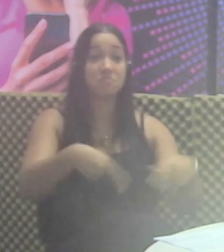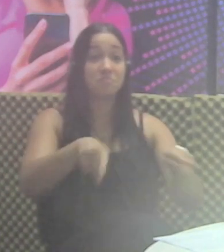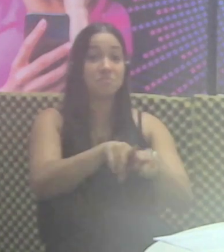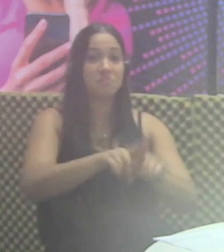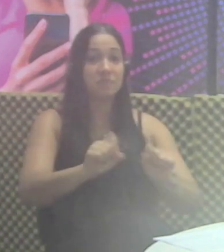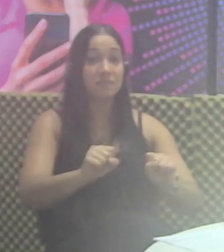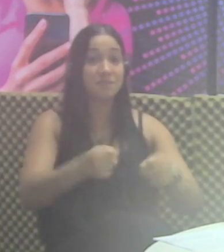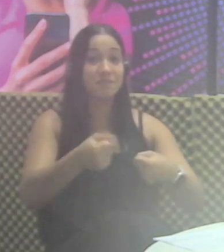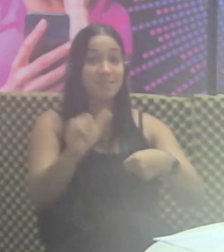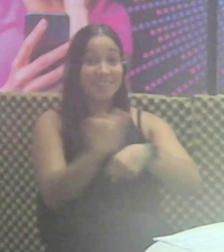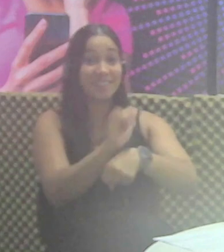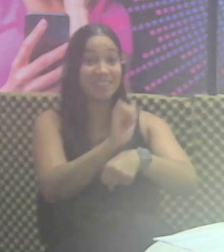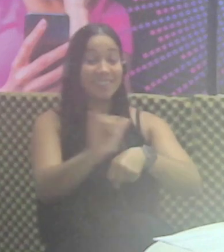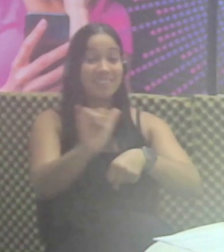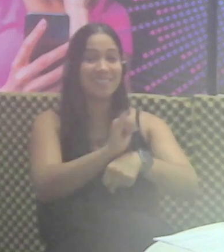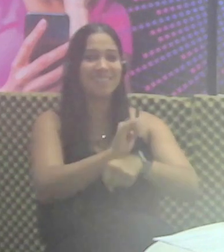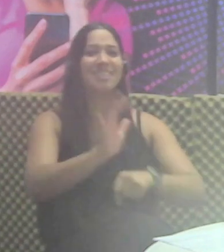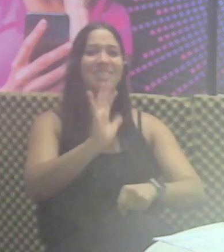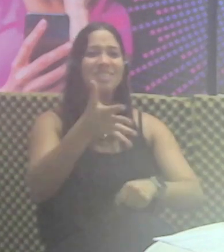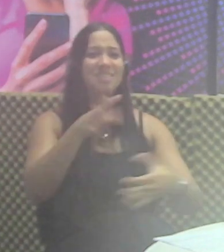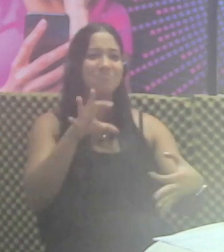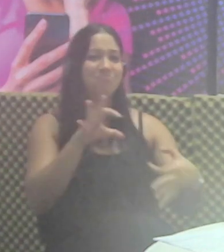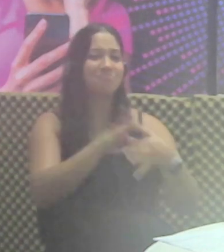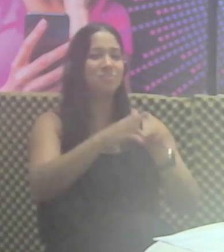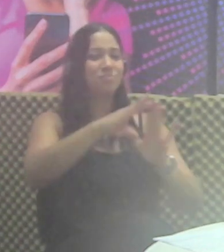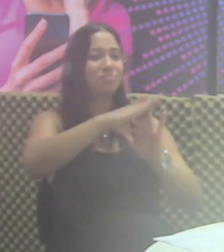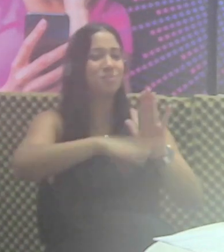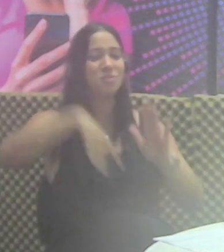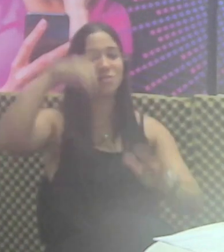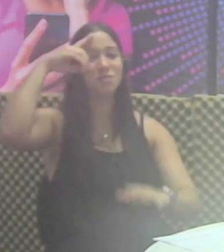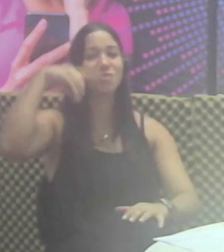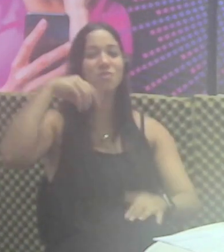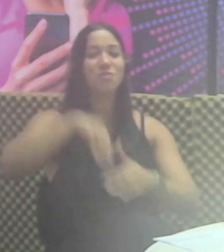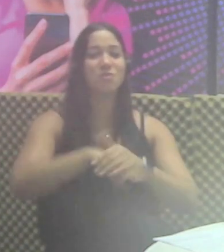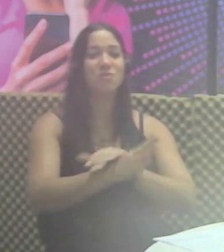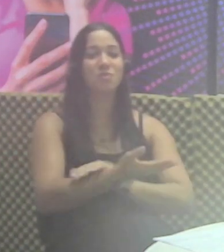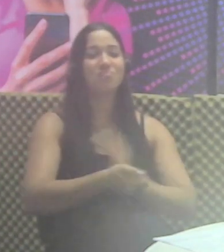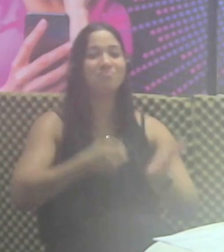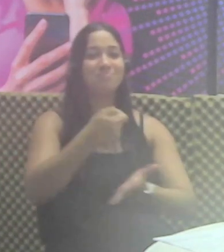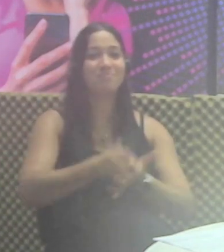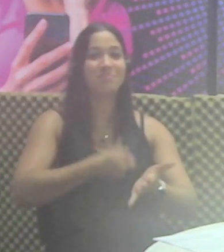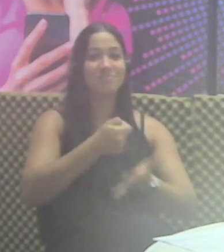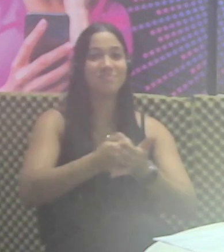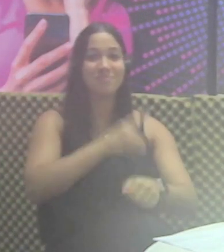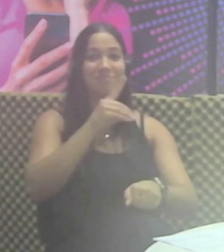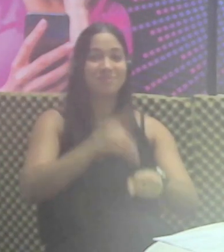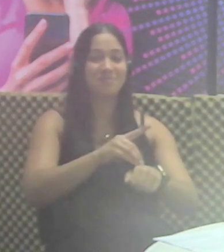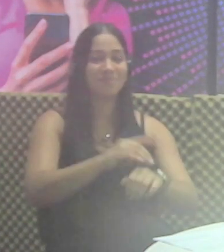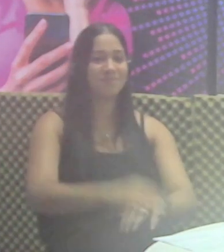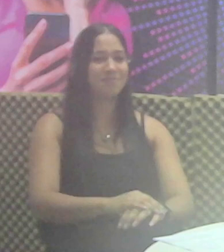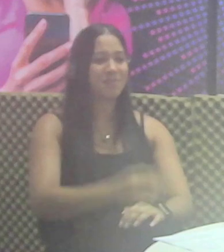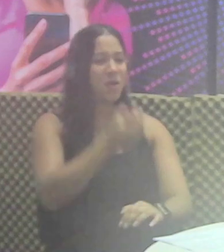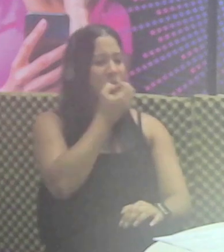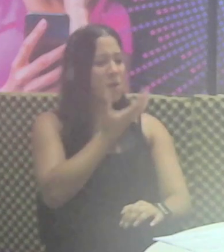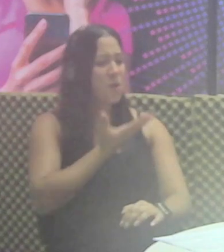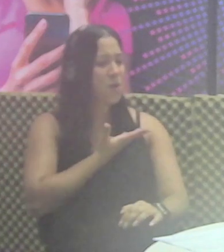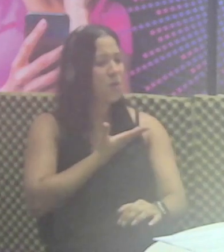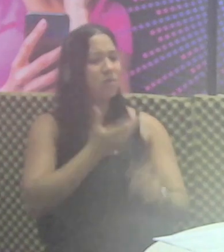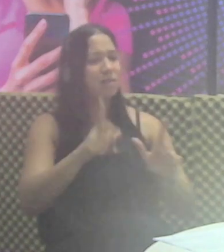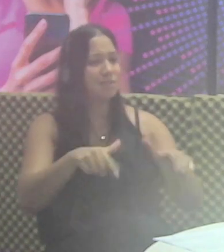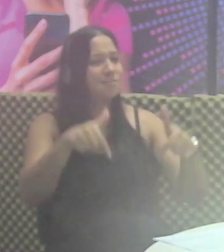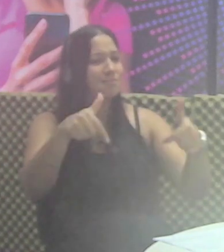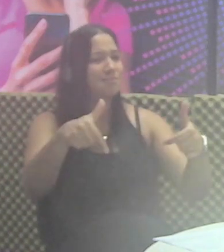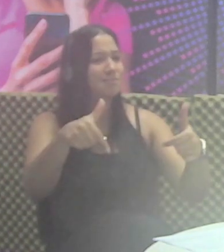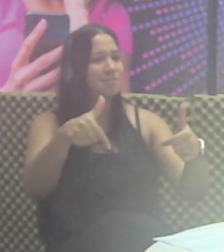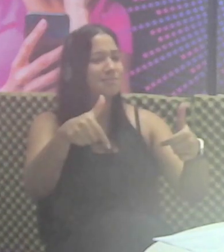reforço de estratégias que já fazem parte da rotina de prevenção e combate ao mosquito transmissor. Fala pra gente um pouco sobre as ações que